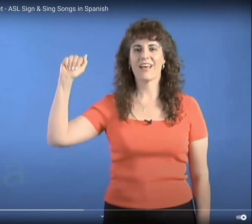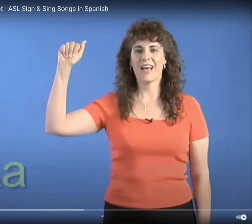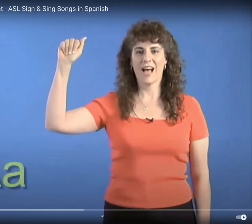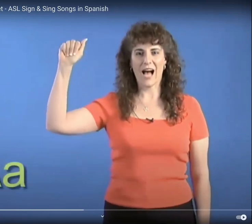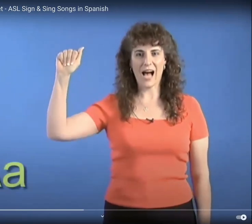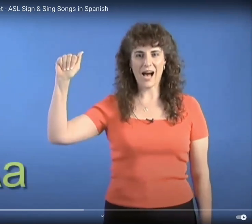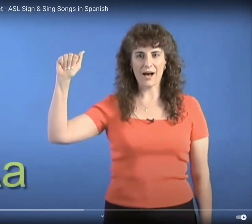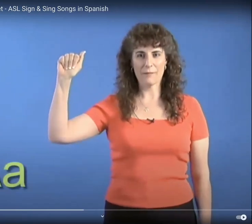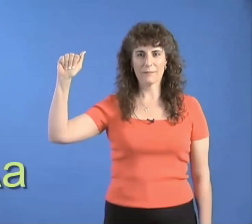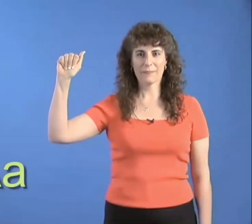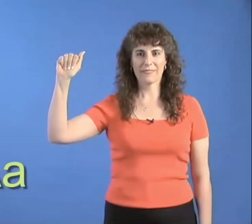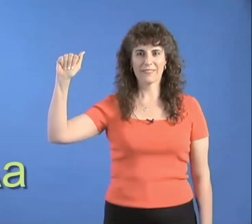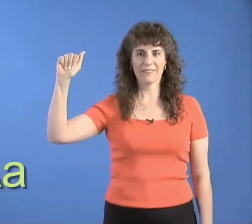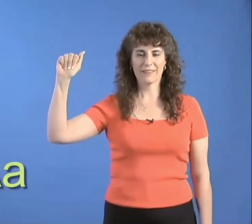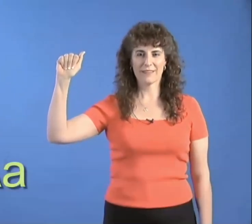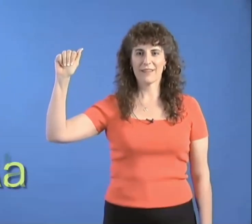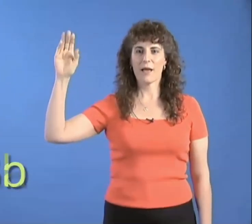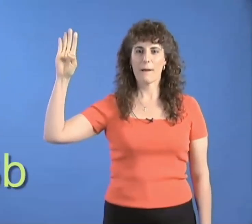¿Listos? A,